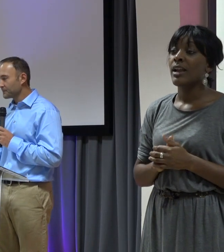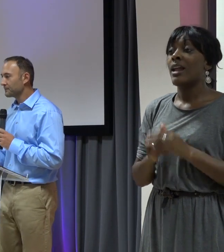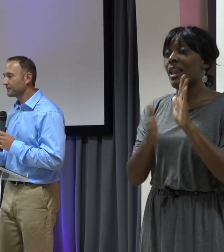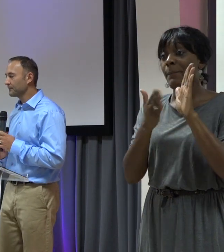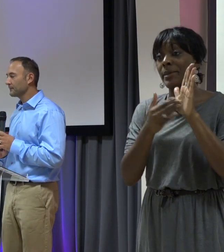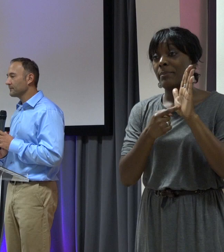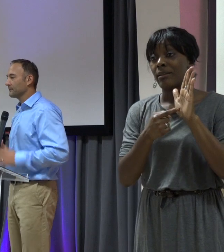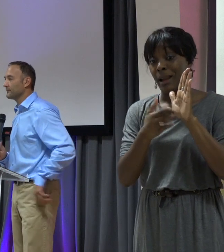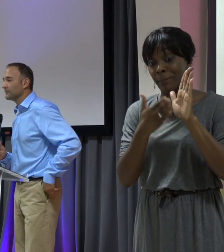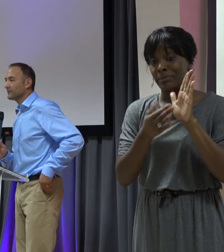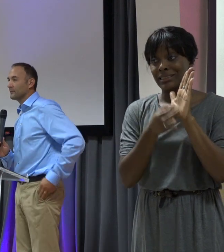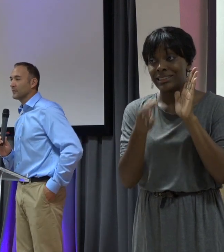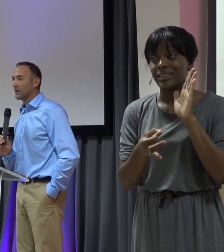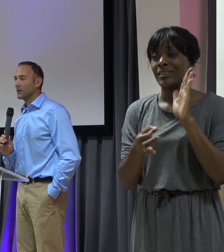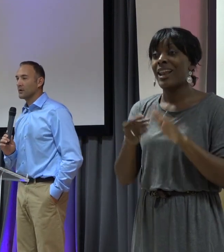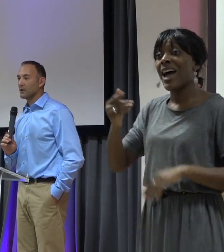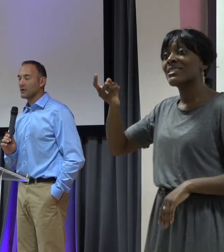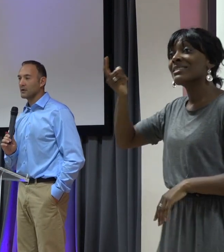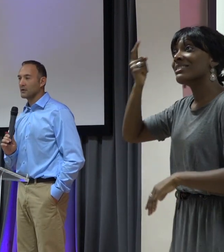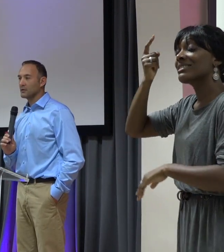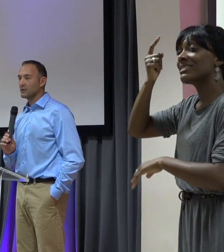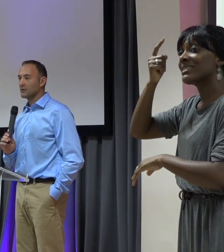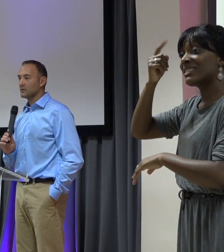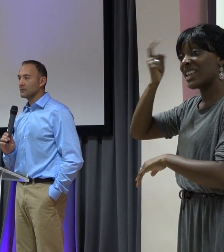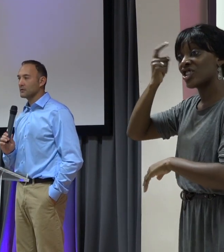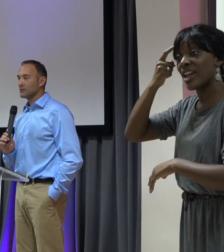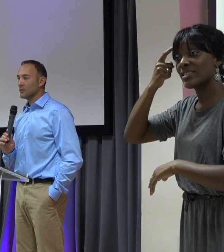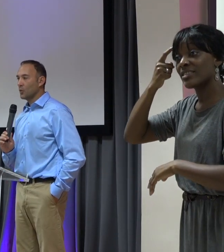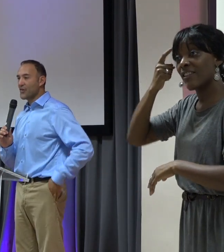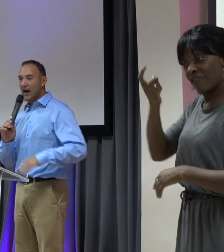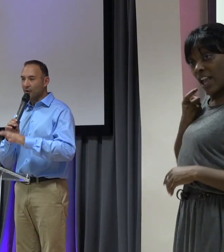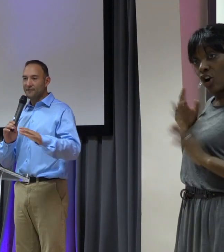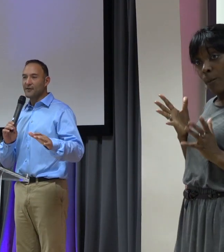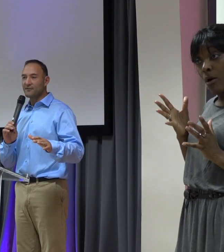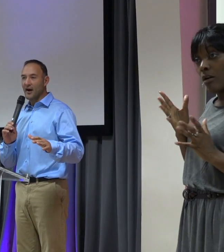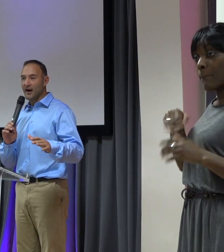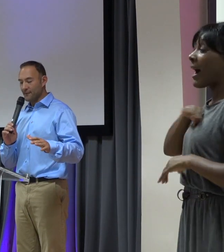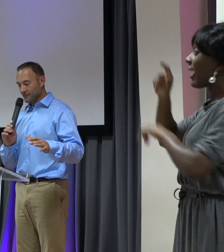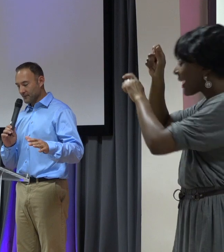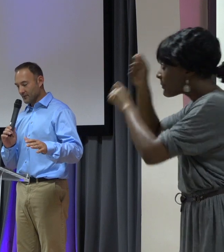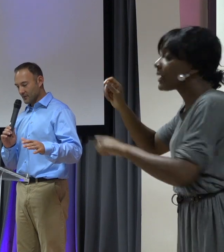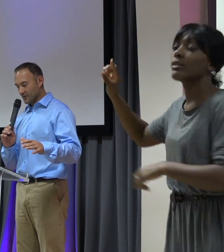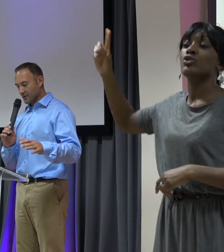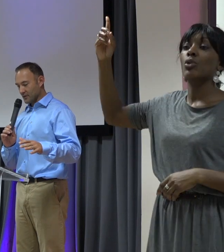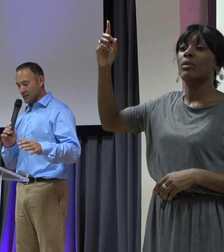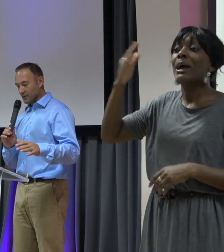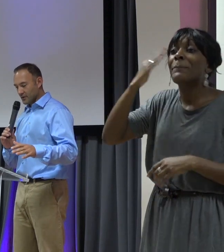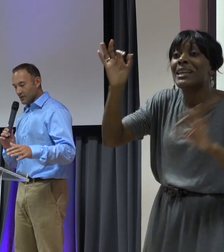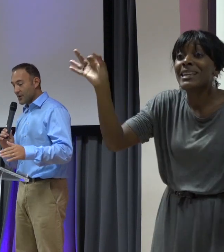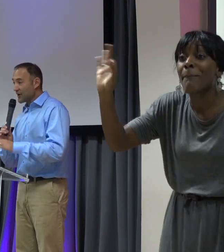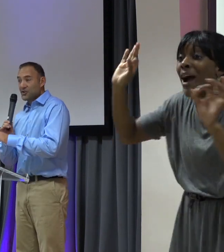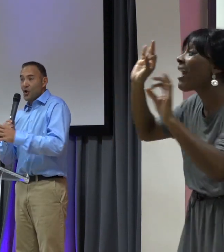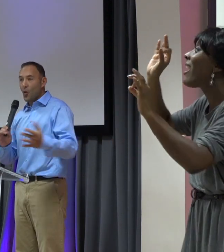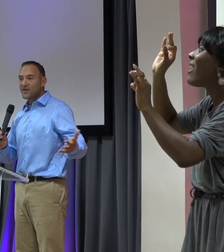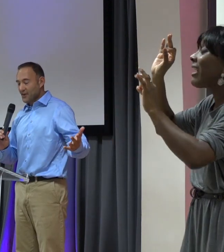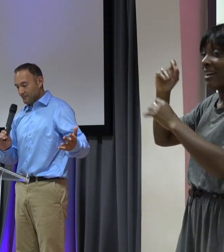Dieu dit que la sagesse vient en craignant l'Éternel. Without a fear of God, Sans la crainte de l'Éternel,